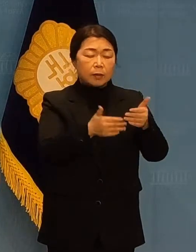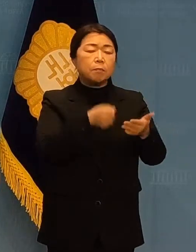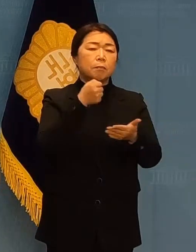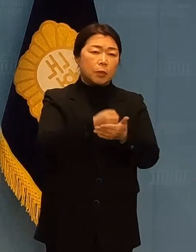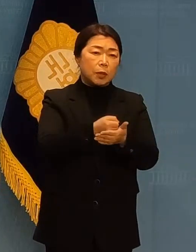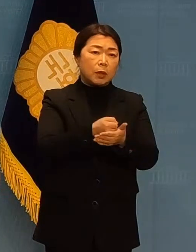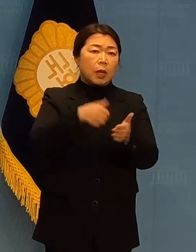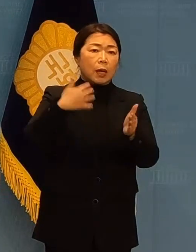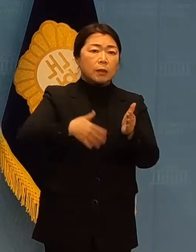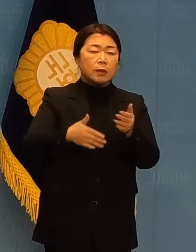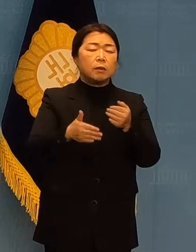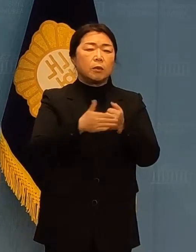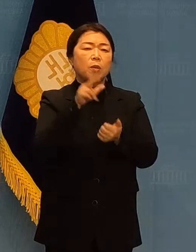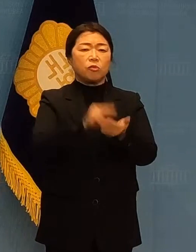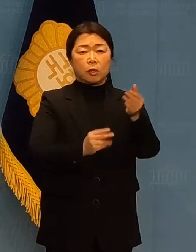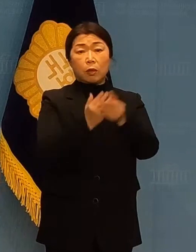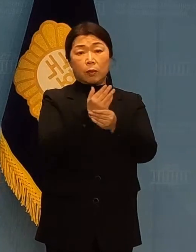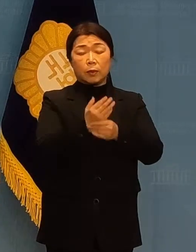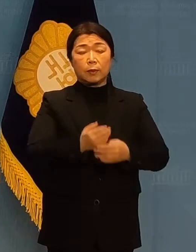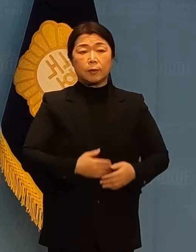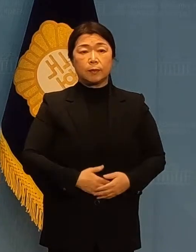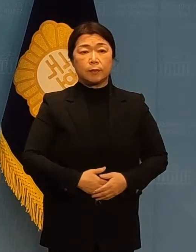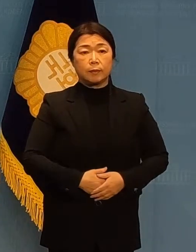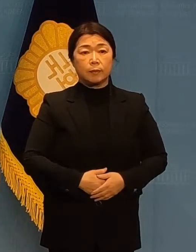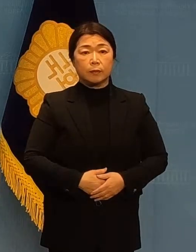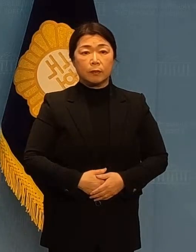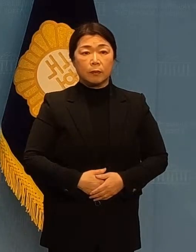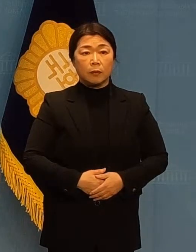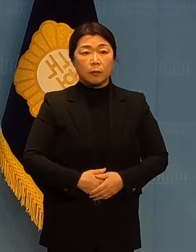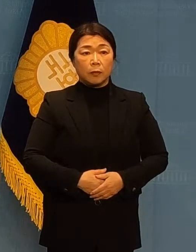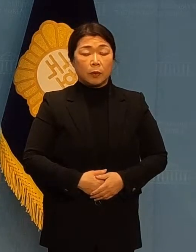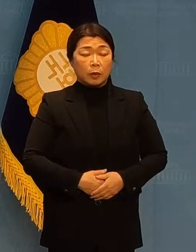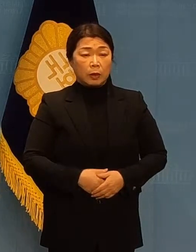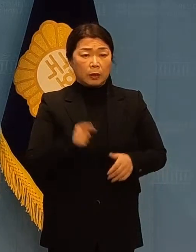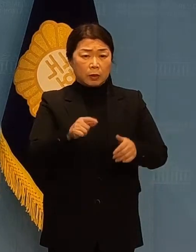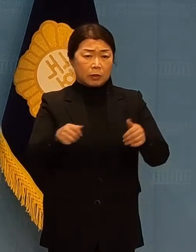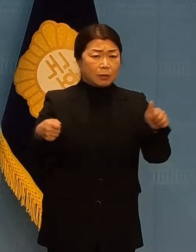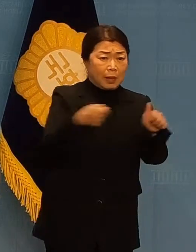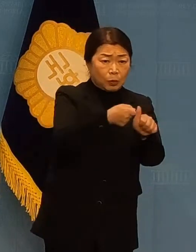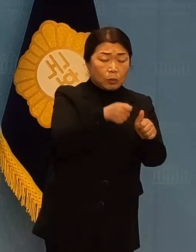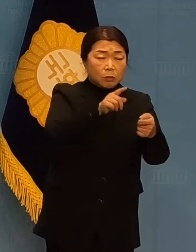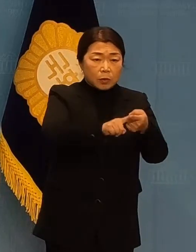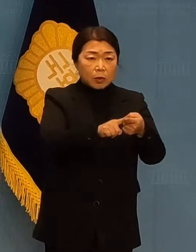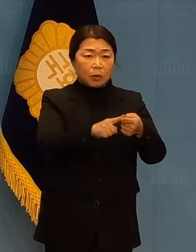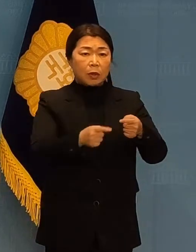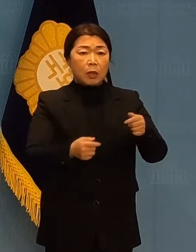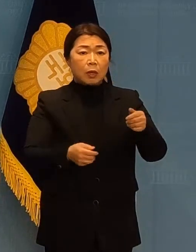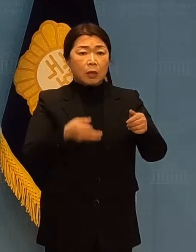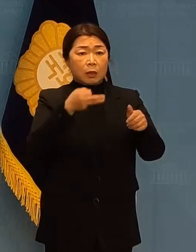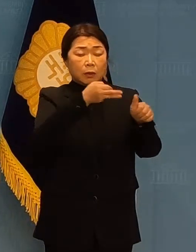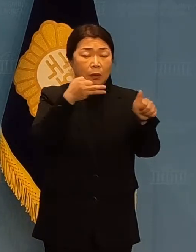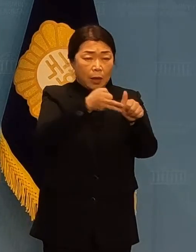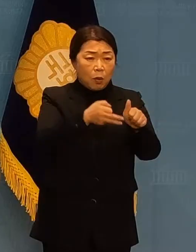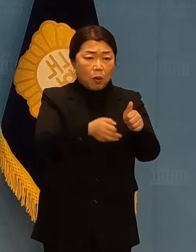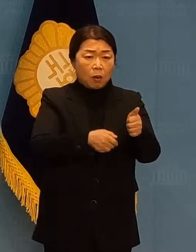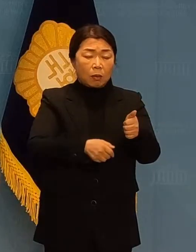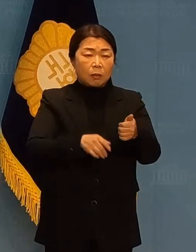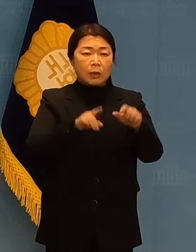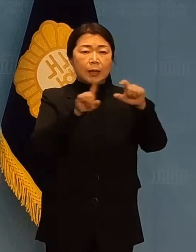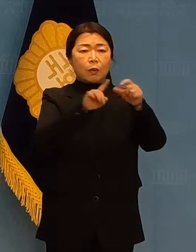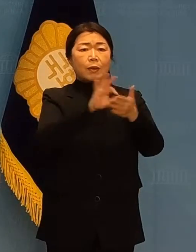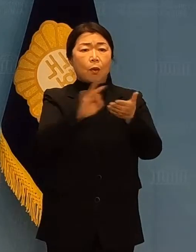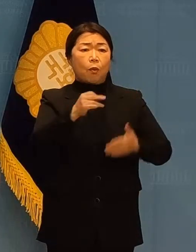지정하지 않았기 때문에 발생한 것입니다. 테러로 지정하지 않았기에 우리 사회에서는 이제 내가 싫어하는